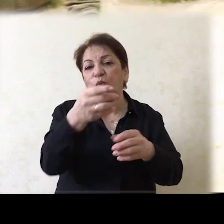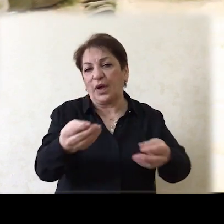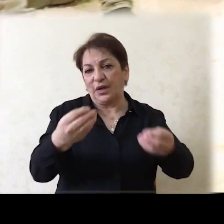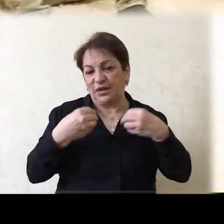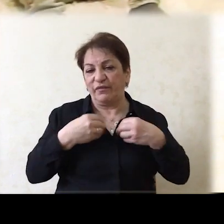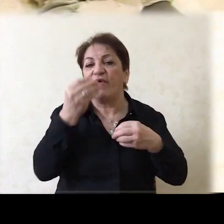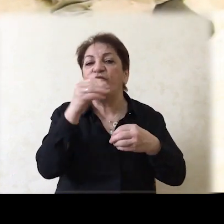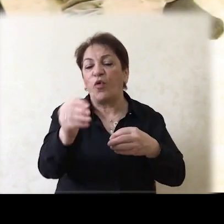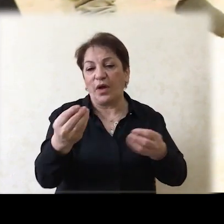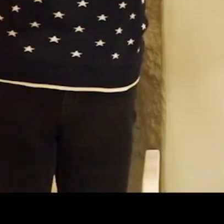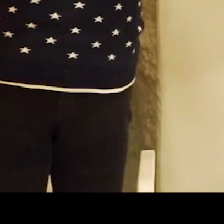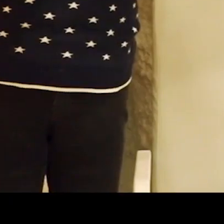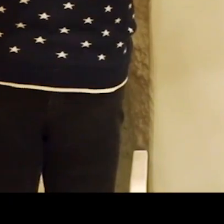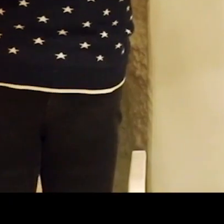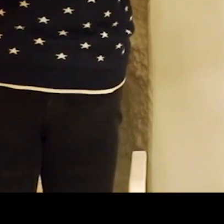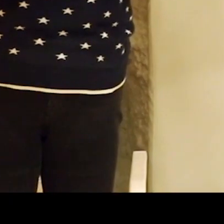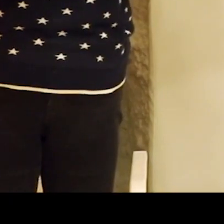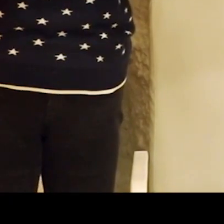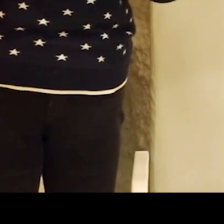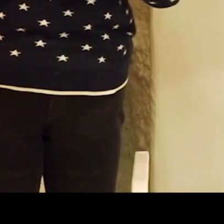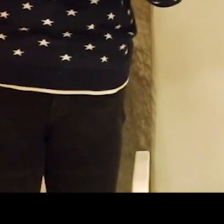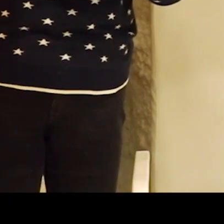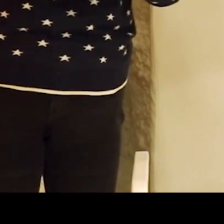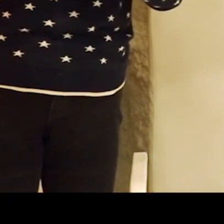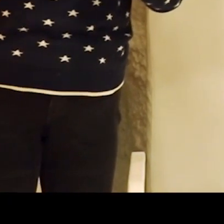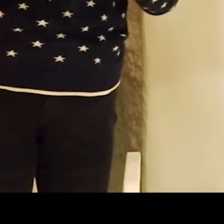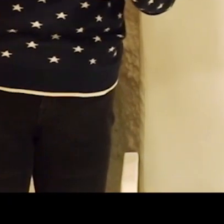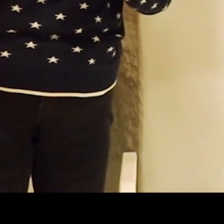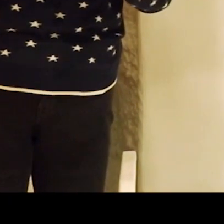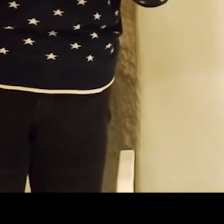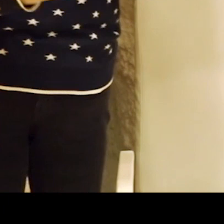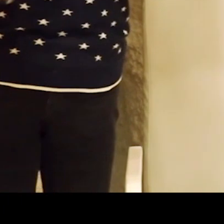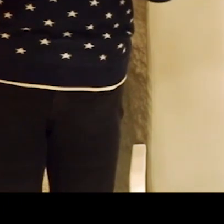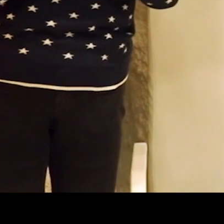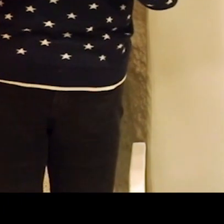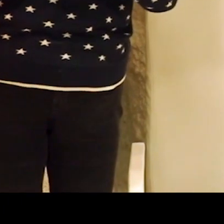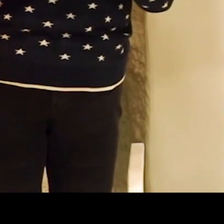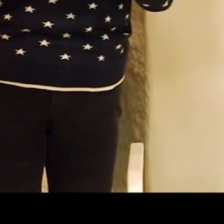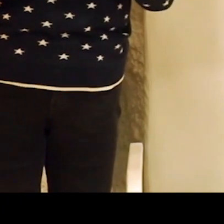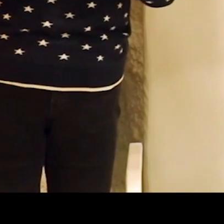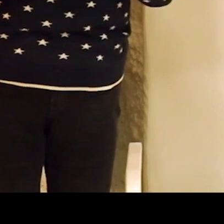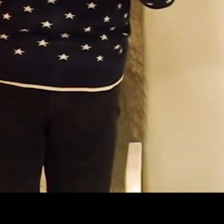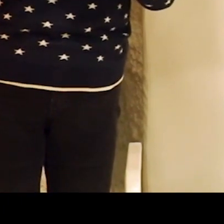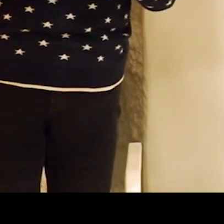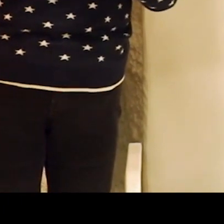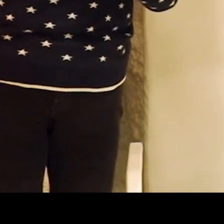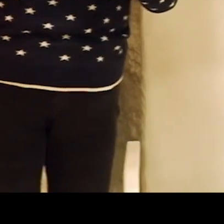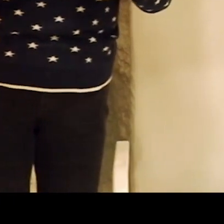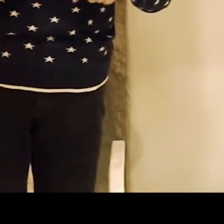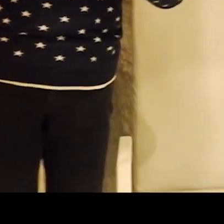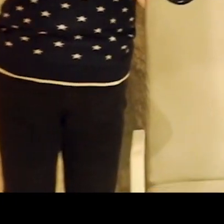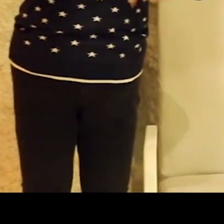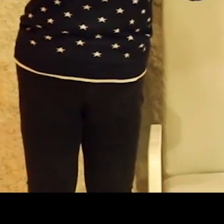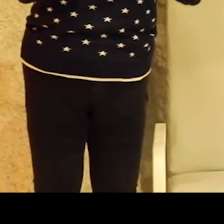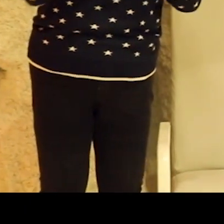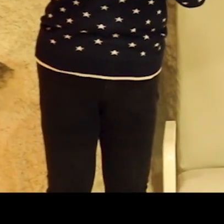եմ ստացել, որակ եմ ստացել, մի նոր մարդու որակ, որը չեմ ճանաչել, ու այսօր այդ որակը փորձում եմ իմ